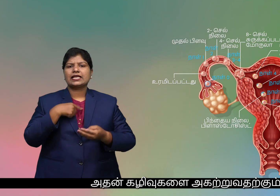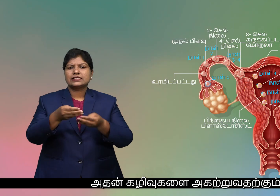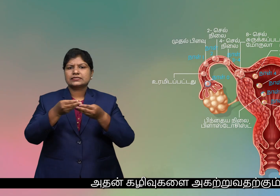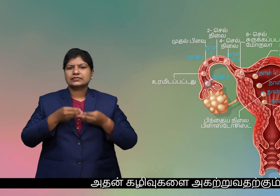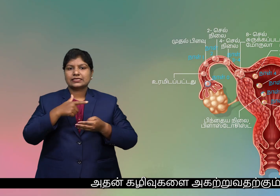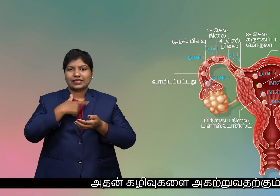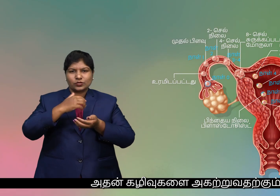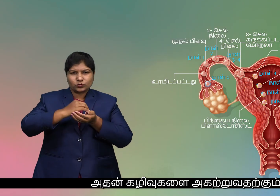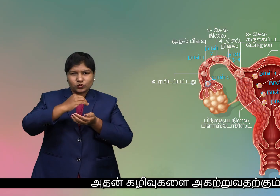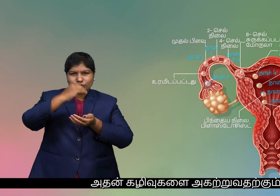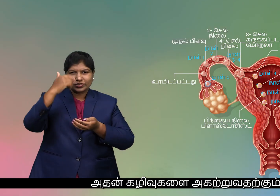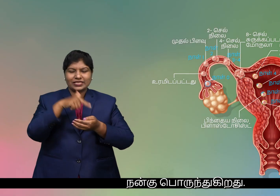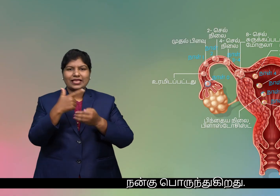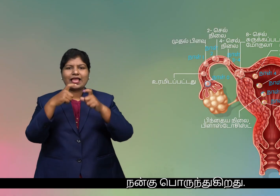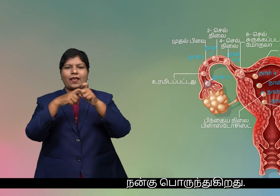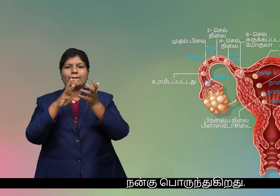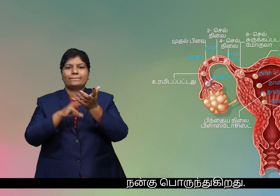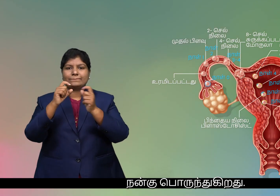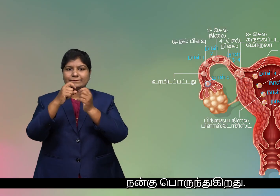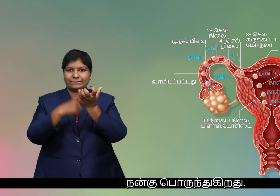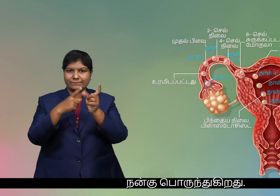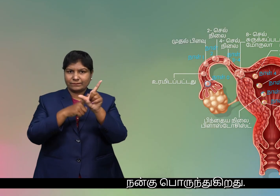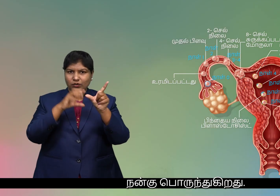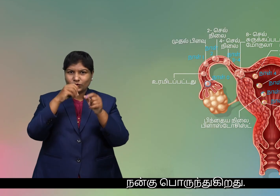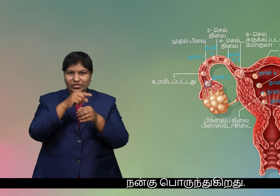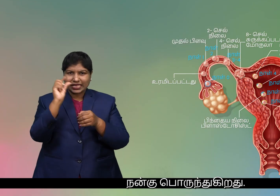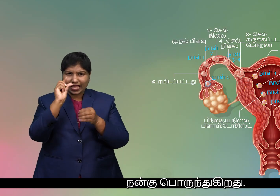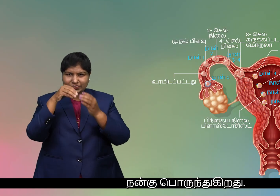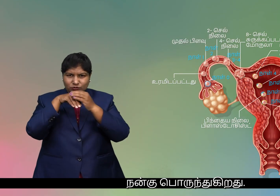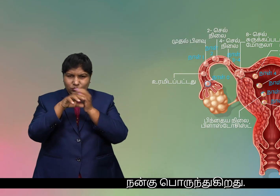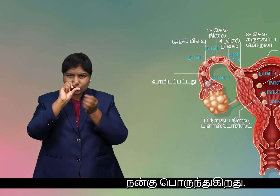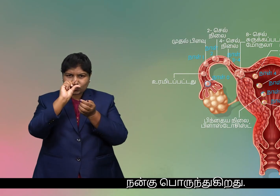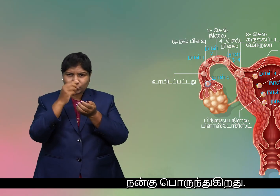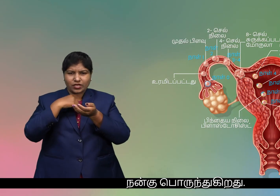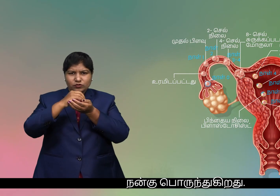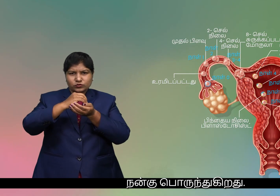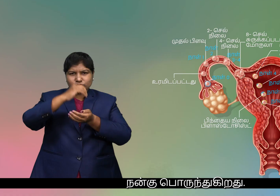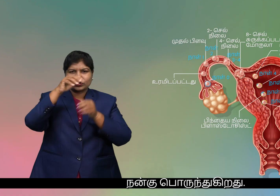அதன் கழிவுகளை அகற்றுவதற்கும் நன்கு பொருந்திருக்கிறது.